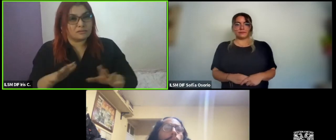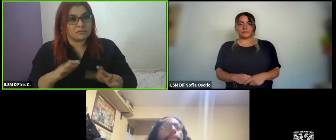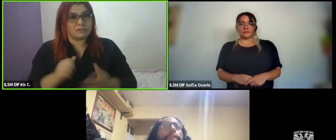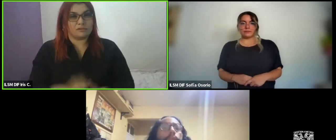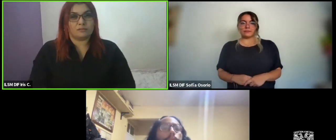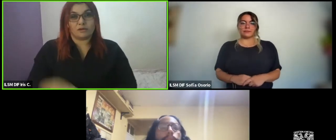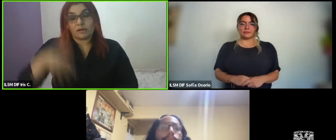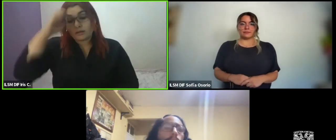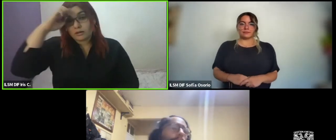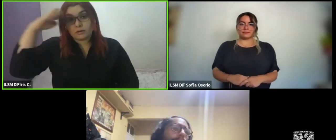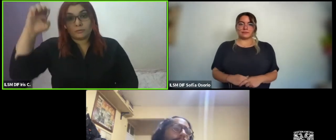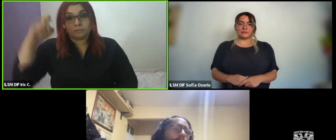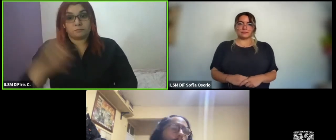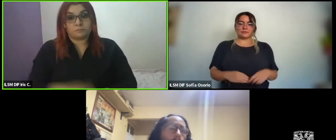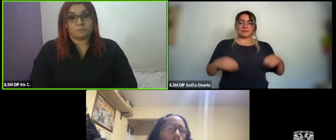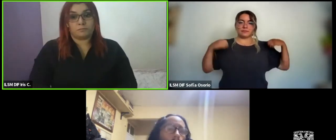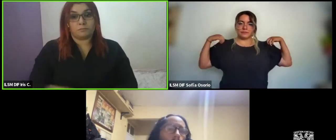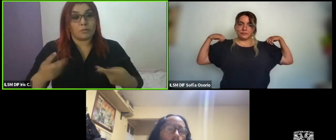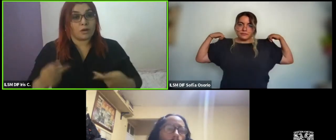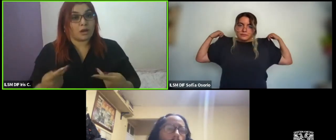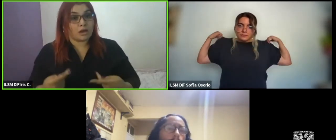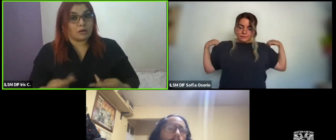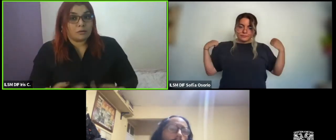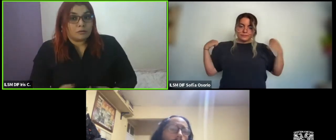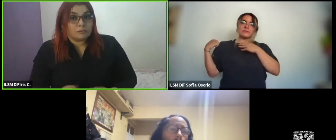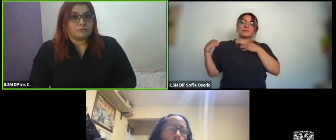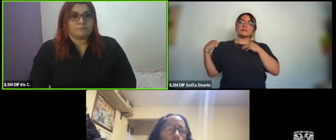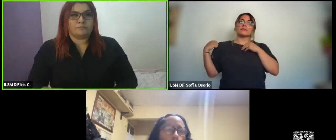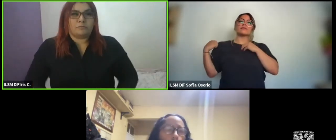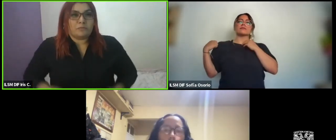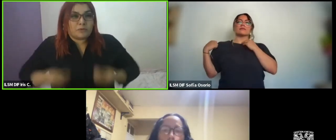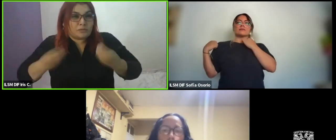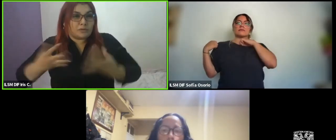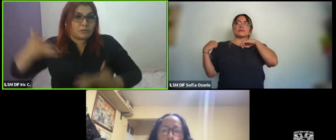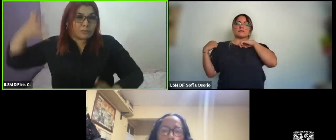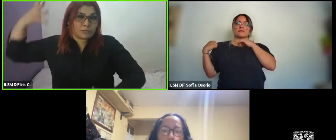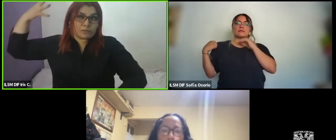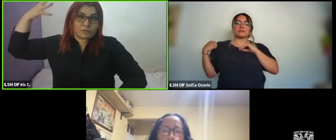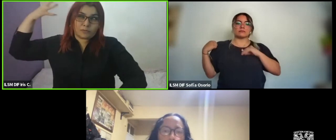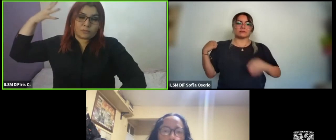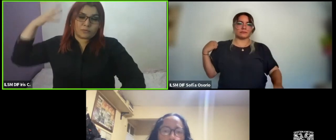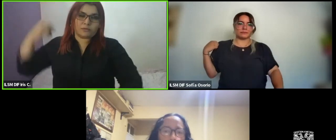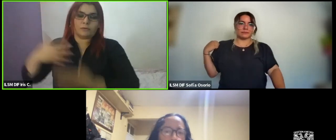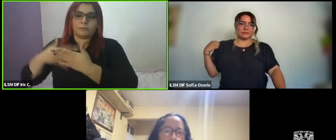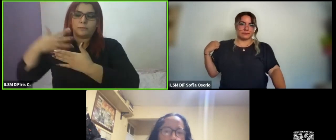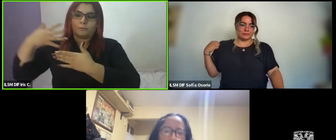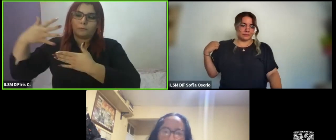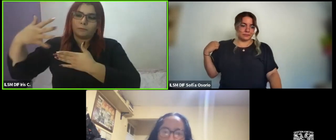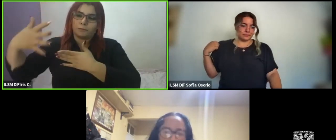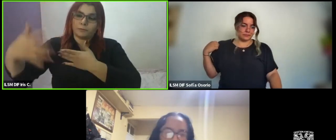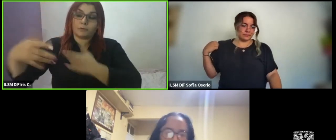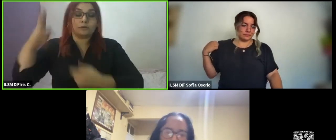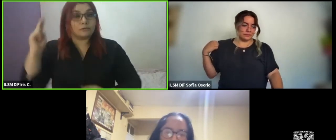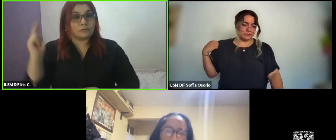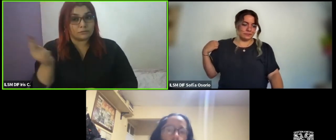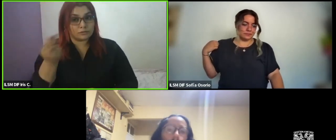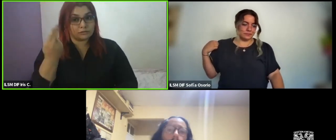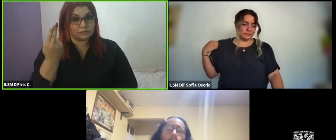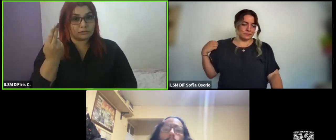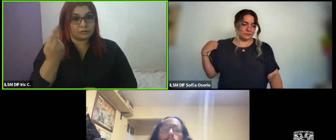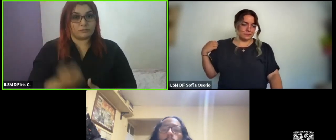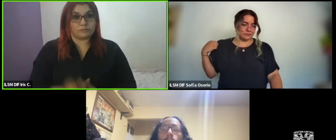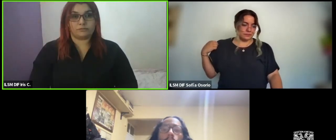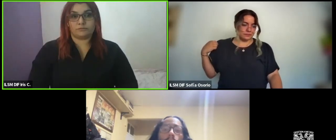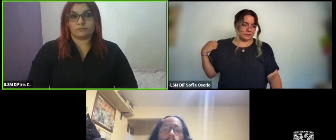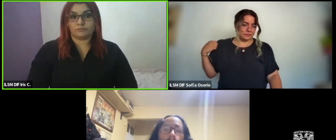combinada también con los conocimientos que voy o que he ido adquiriendo a lo largo de mi trayecto universitario. Es